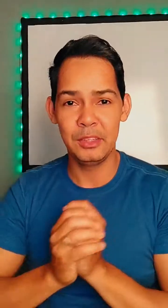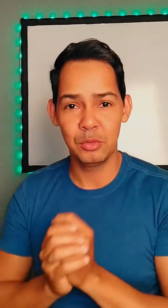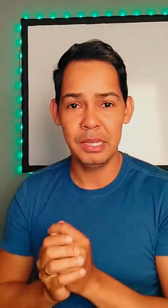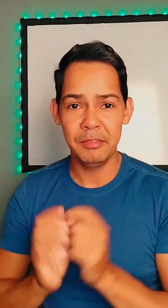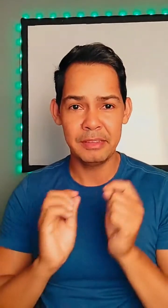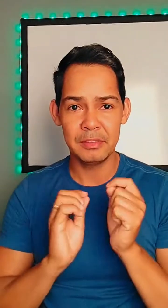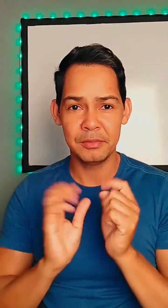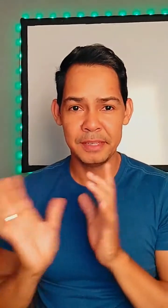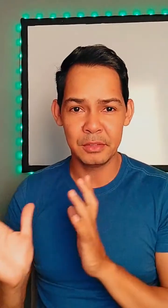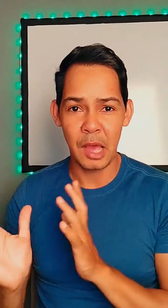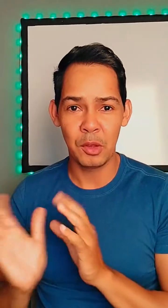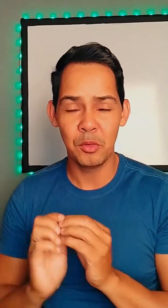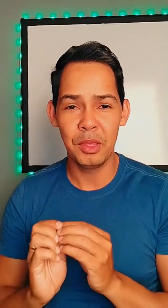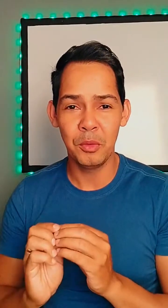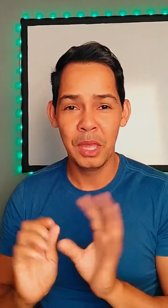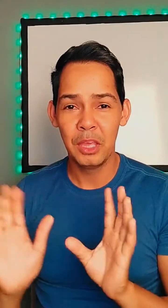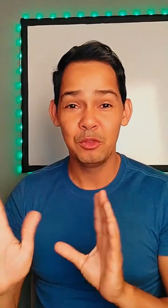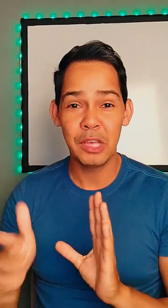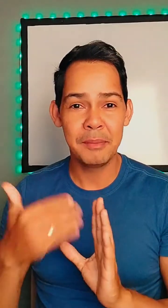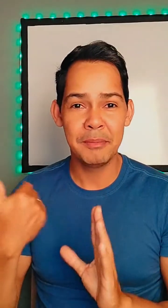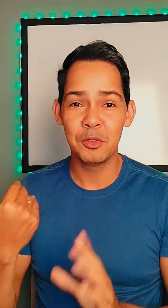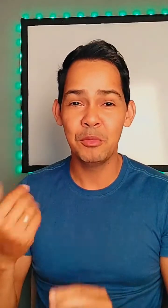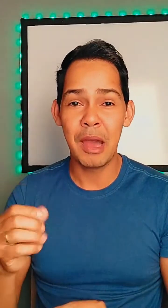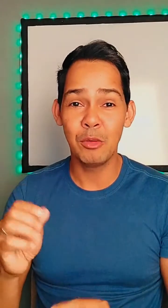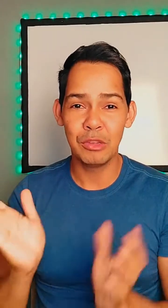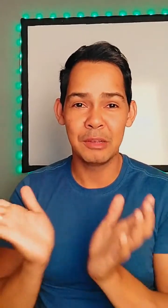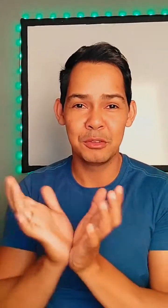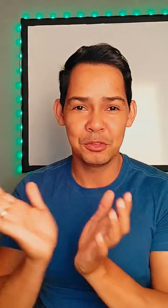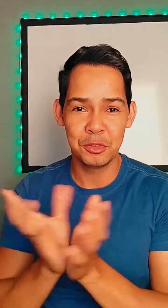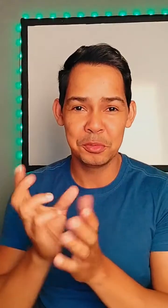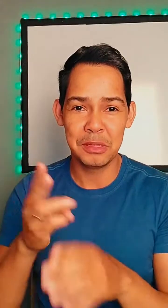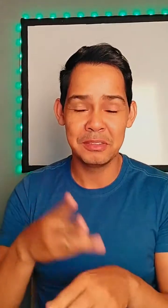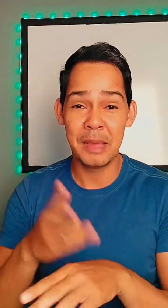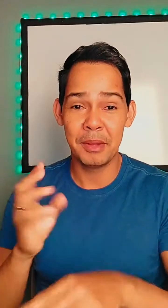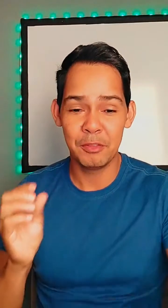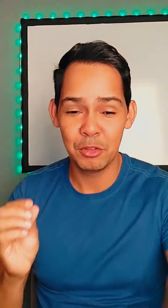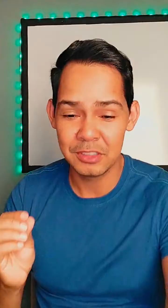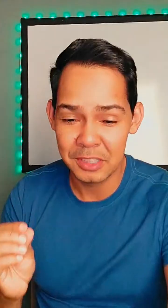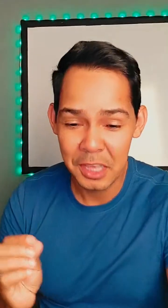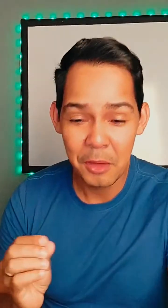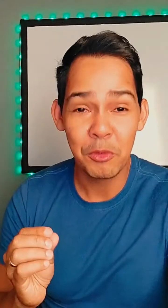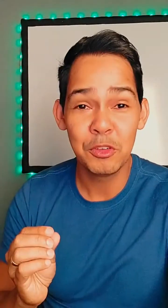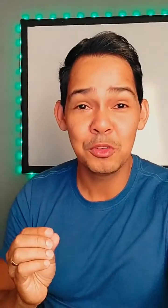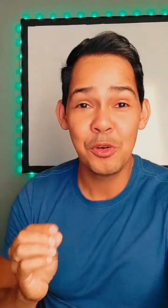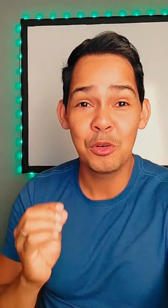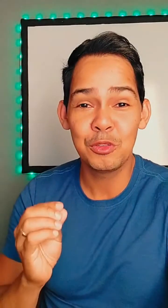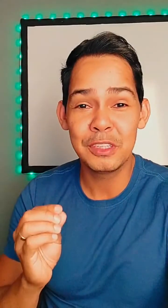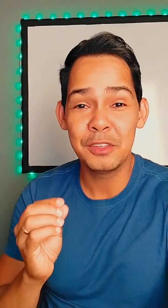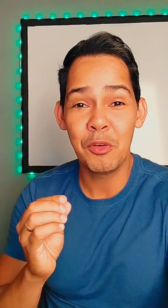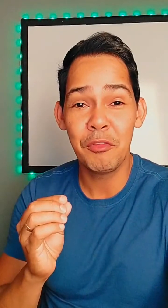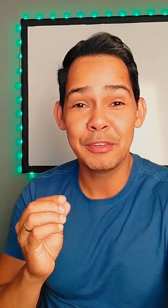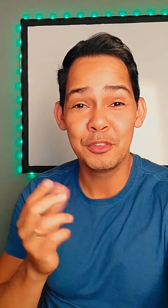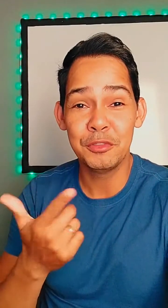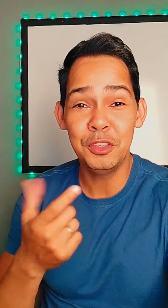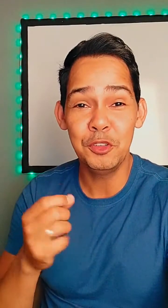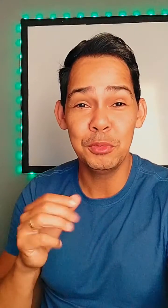Sueli faz aula comigo, e um dia ela me mandou um áudio lá no nosso grupo do WhatsApp. Ela falou assim, professor, eu consegui ter uma conversa de 20 minutos